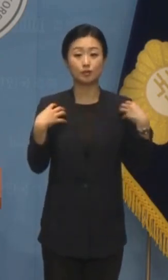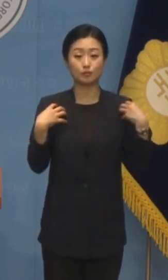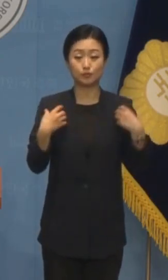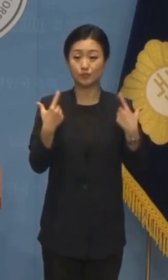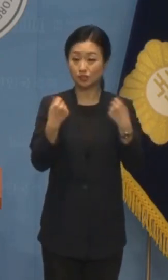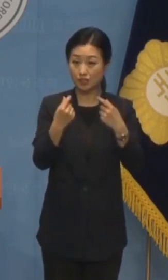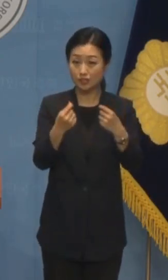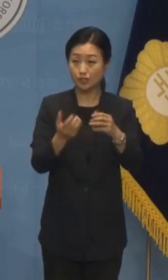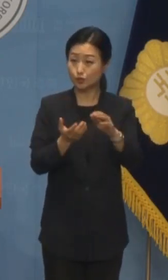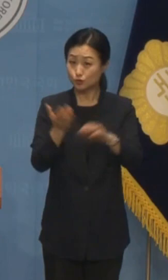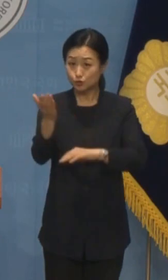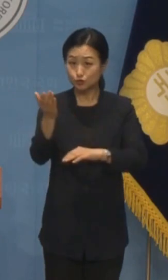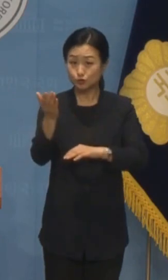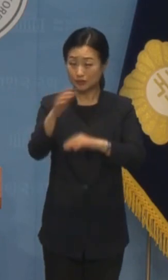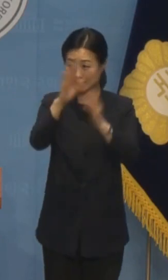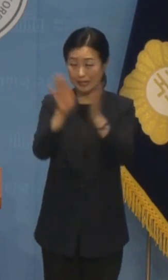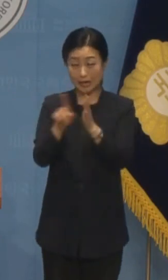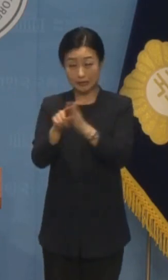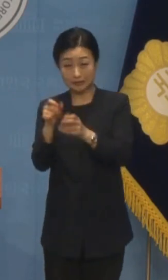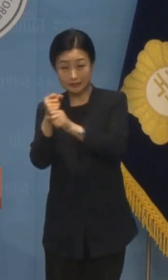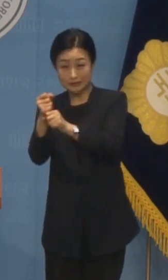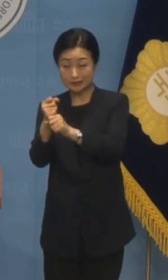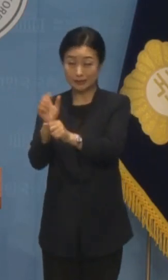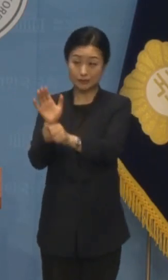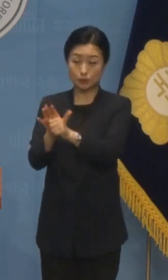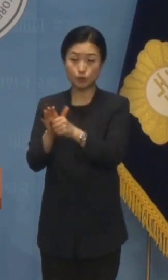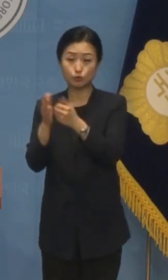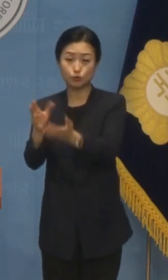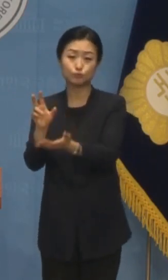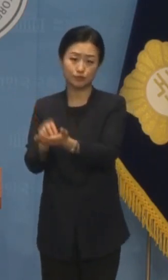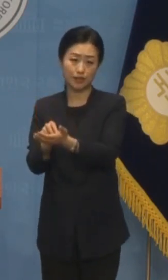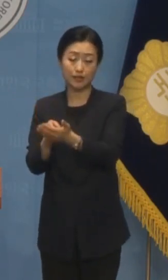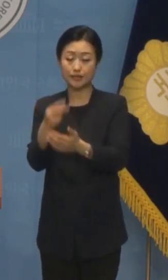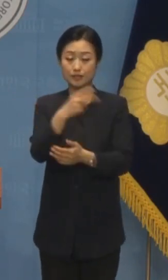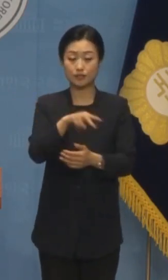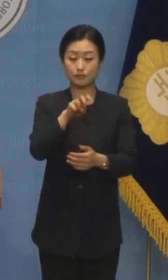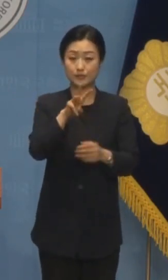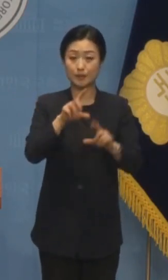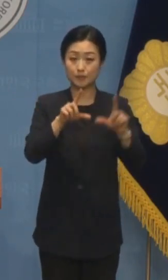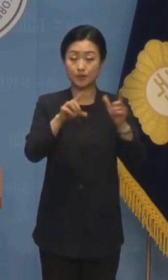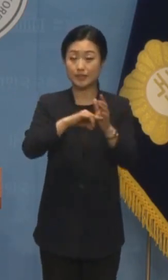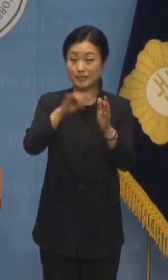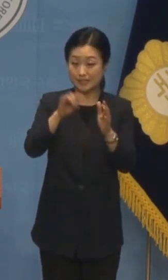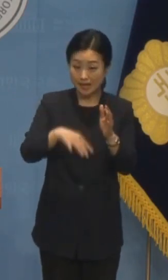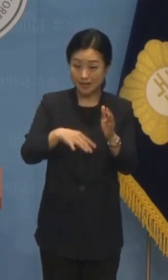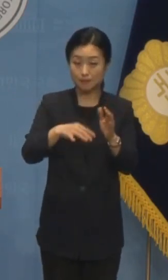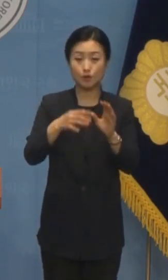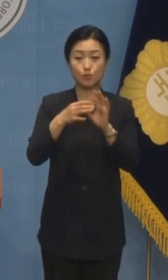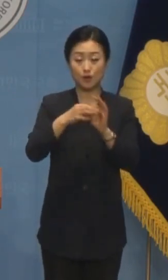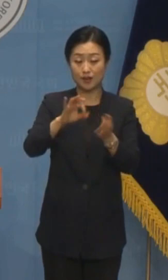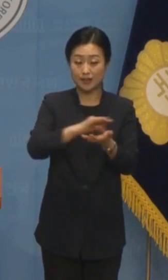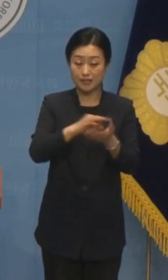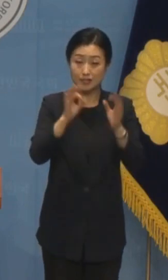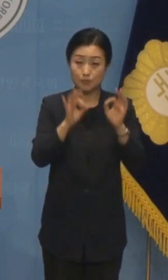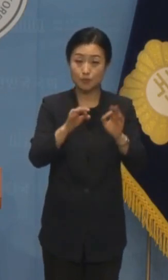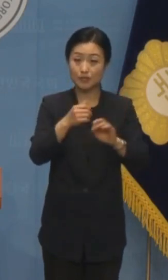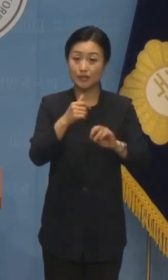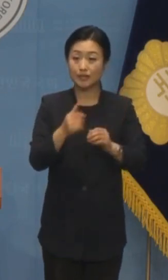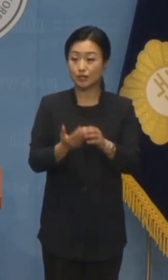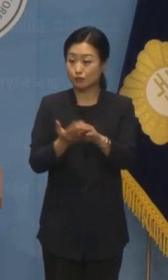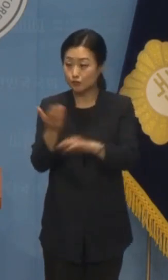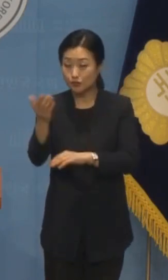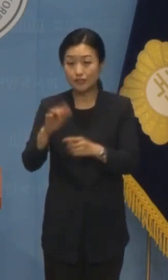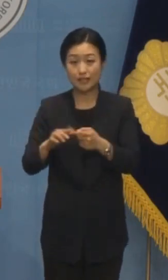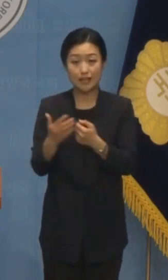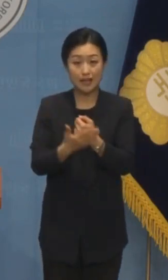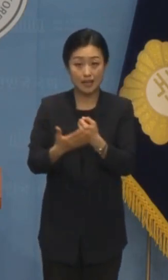여전히 수출 대기업 올인 전략을 취하고 있습니다. 2023년 조세지출 예산서에는 재벌 대기업에 대한 조세 감면